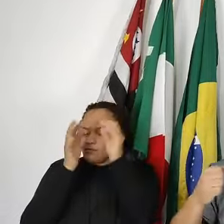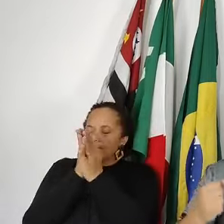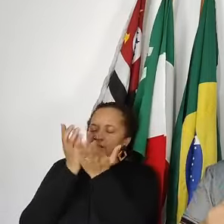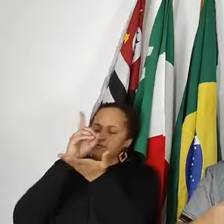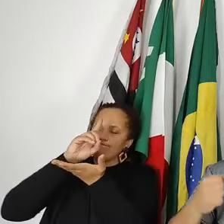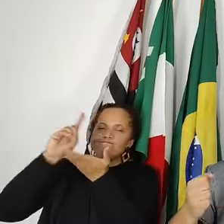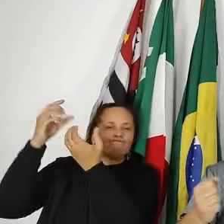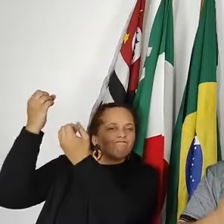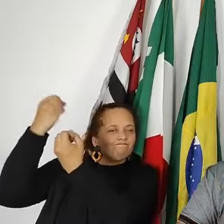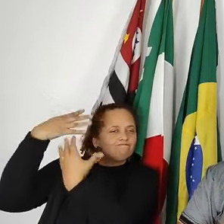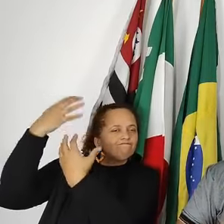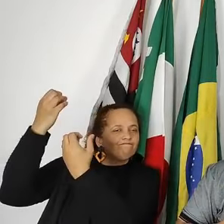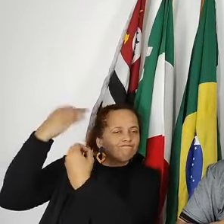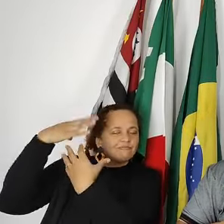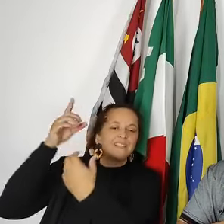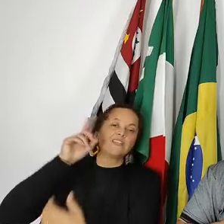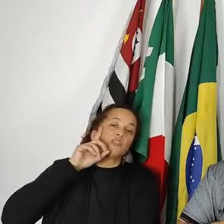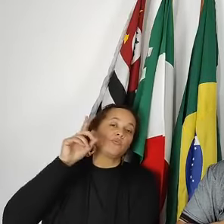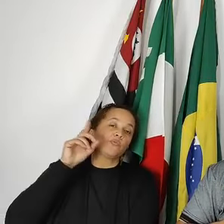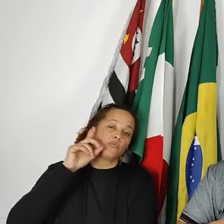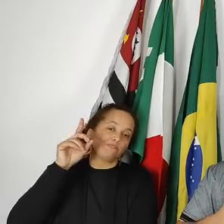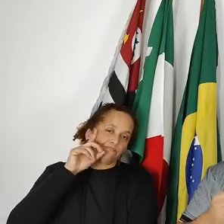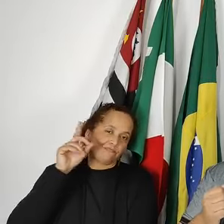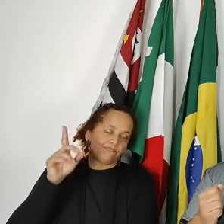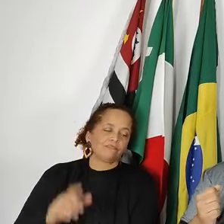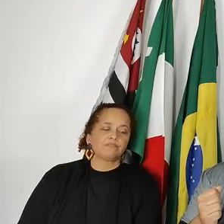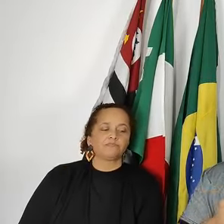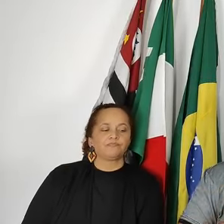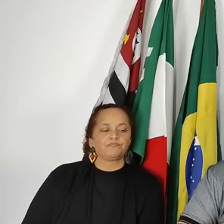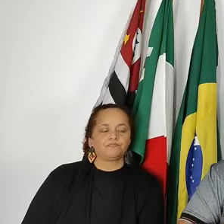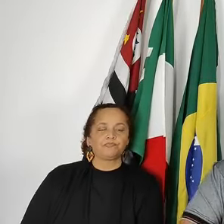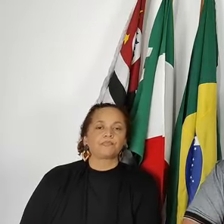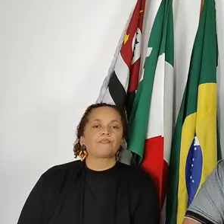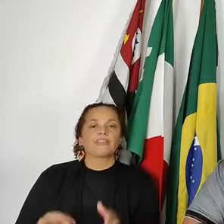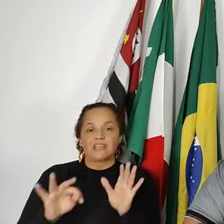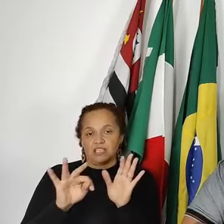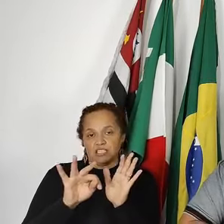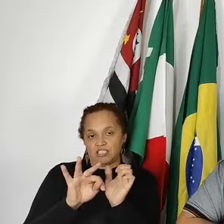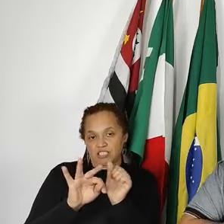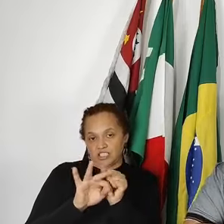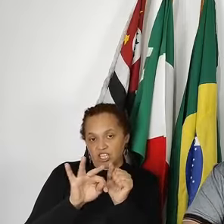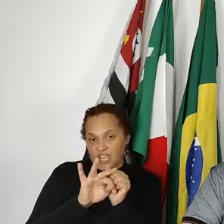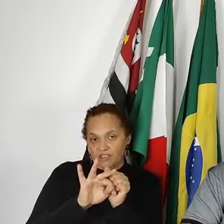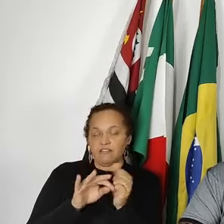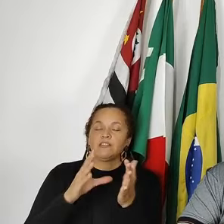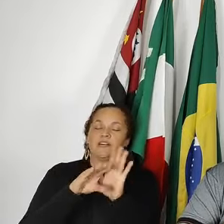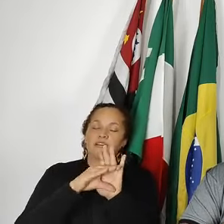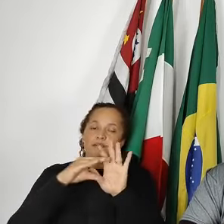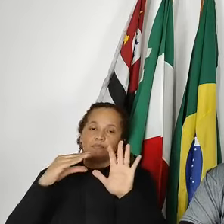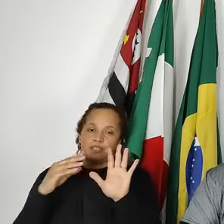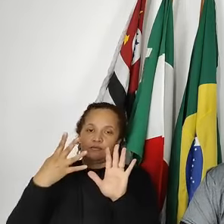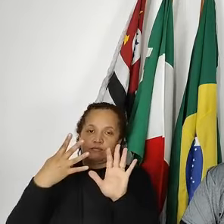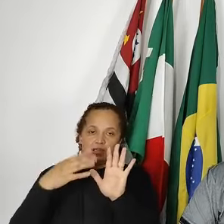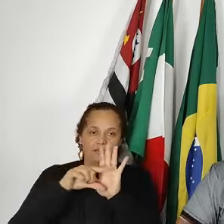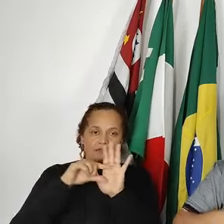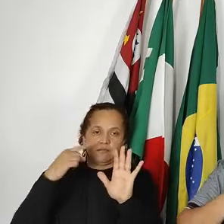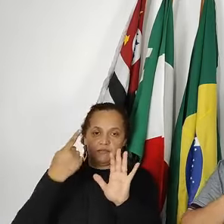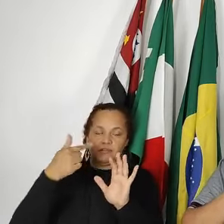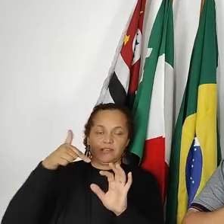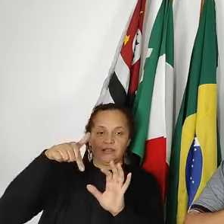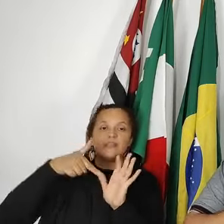Jesus nos deixou todo dia, né? E Tiago 4,17 também fala: sujeitai-vos, pois, a